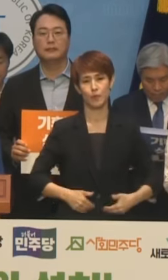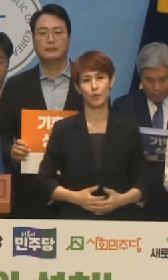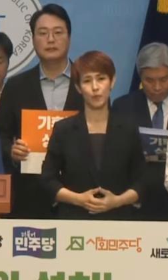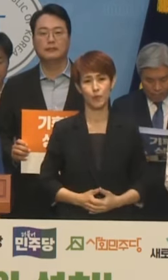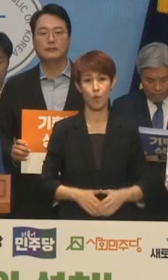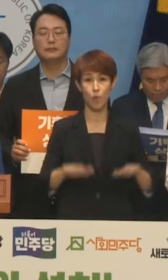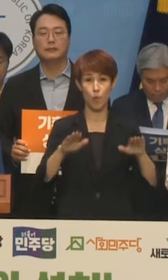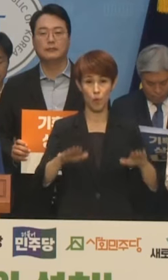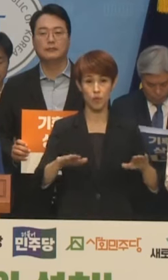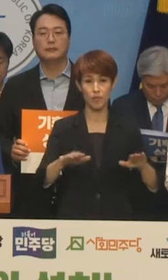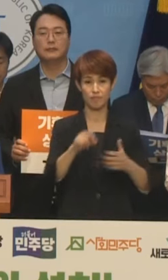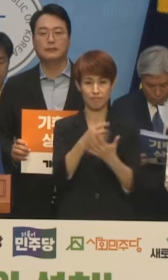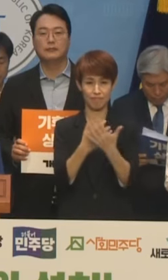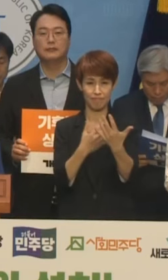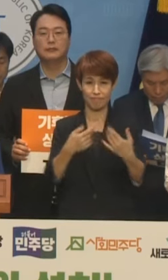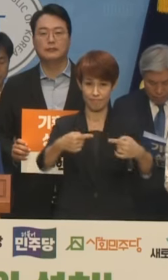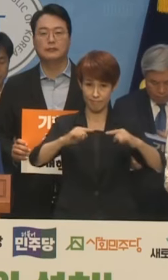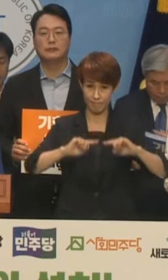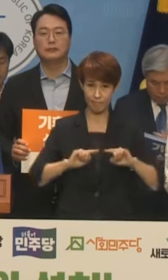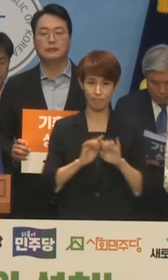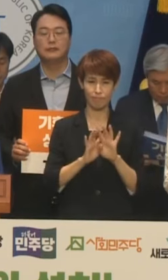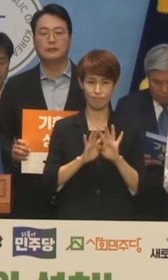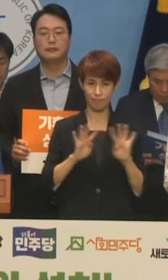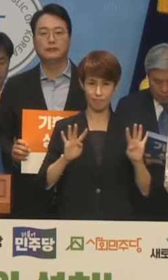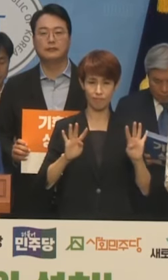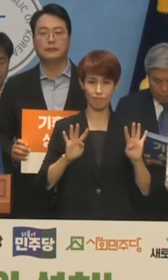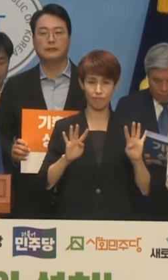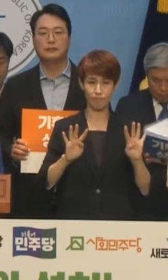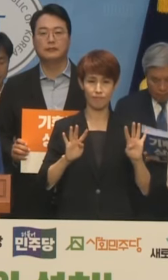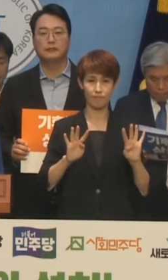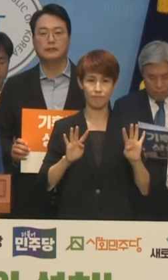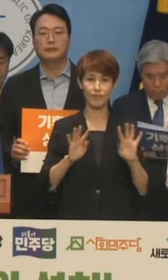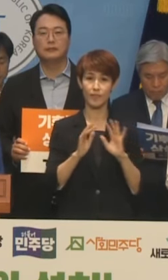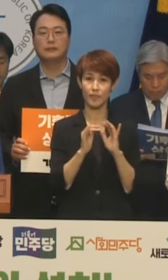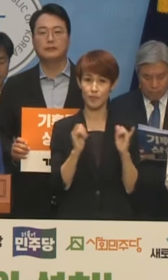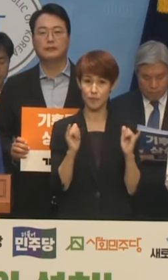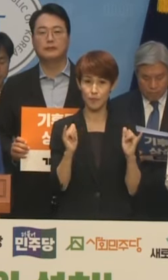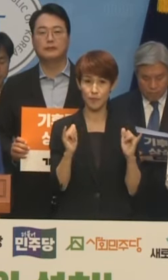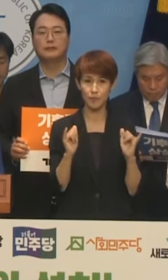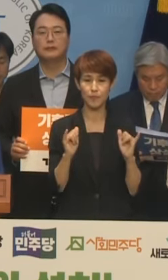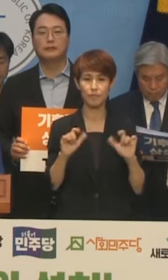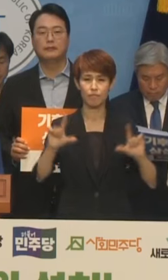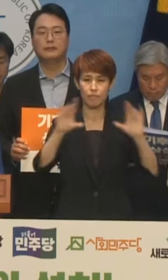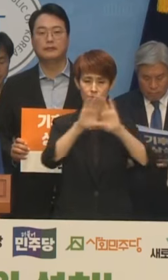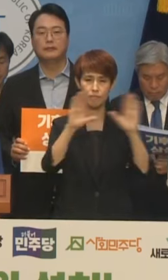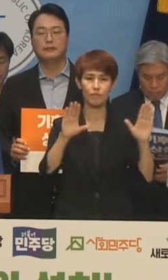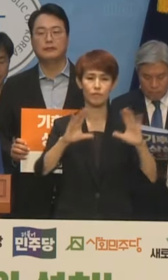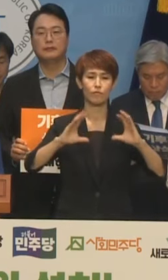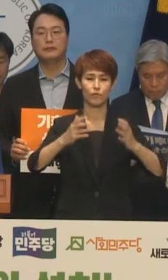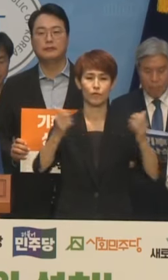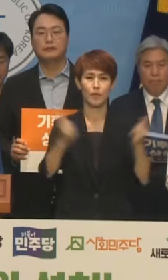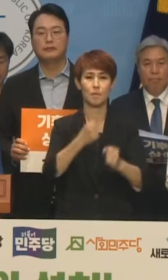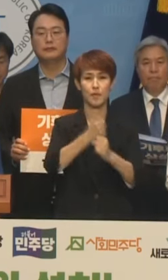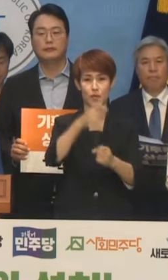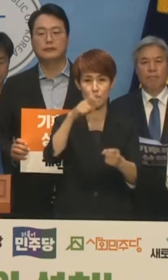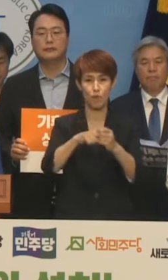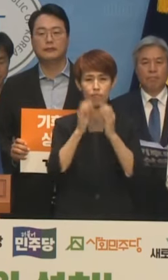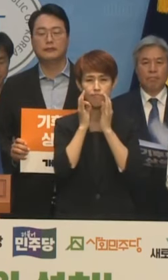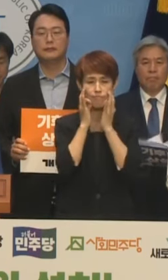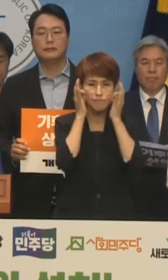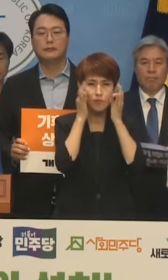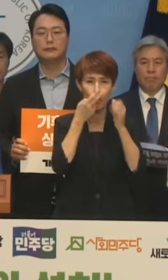오늘 이 자리에 함께 선 다양한 원내 정당 소속의 당선인들은 기후국회를 만들기 위한 노력과